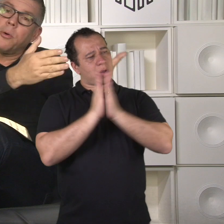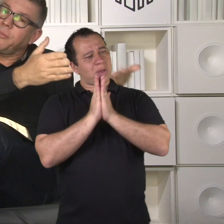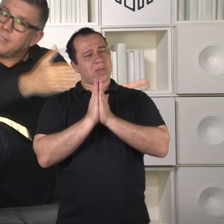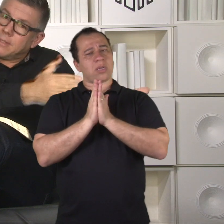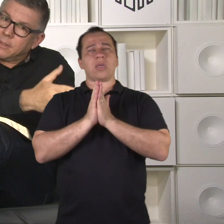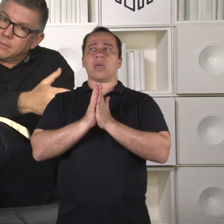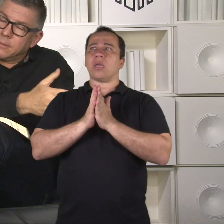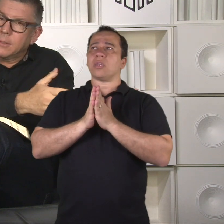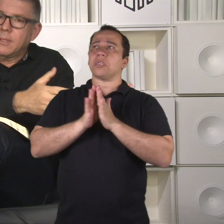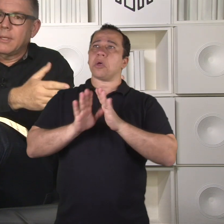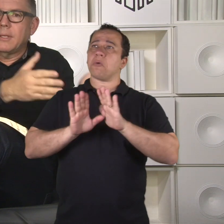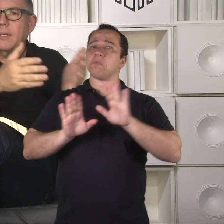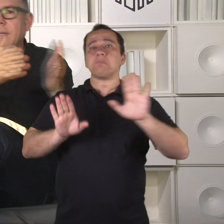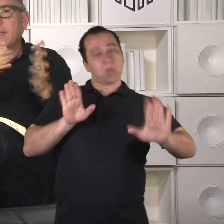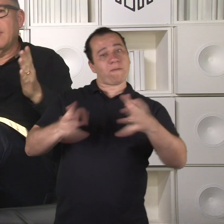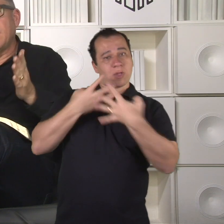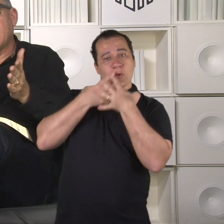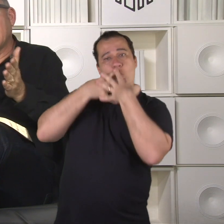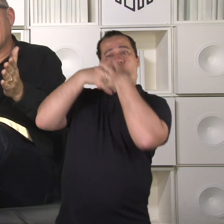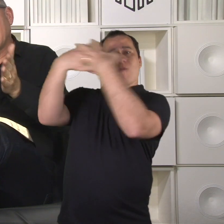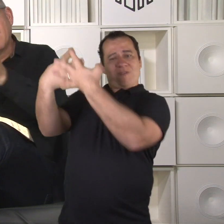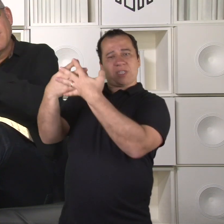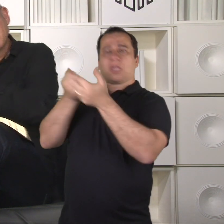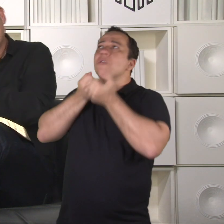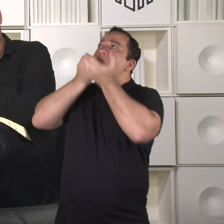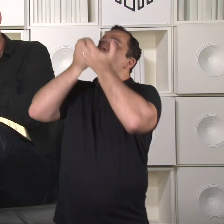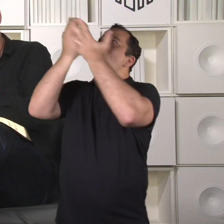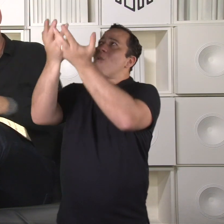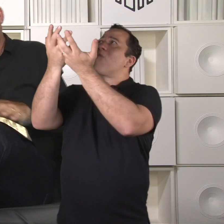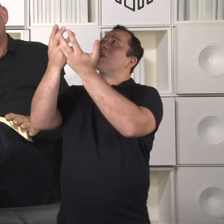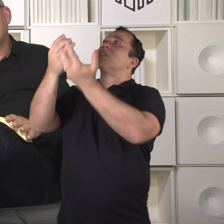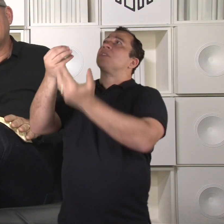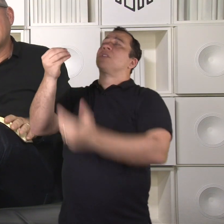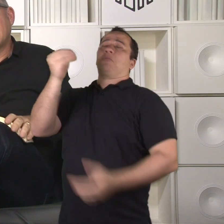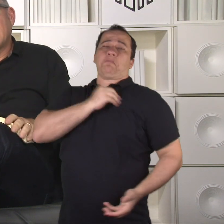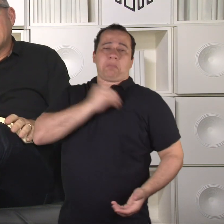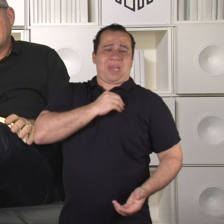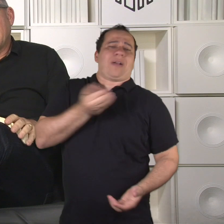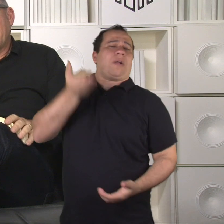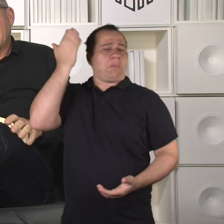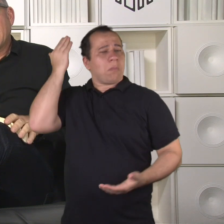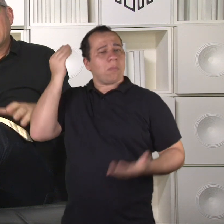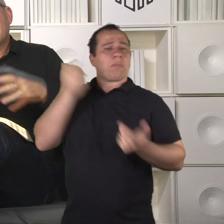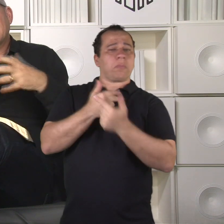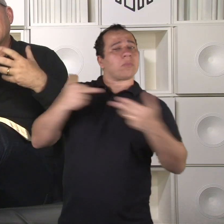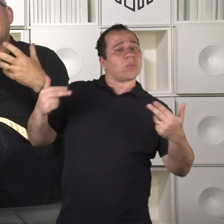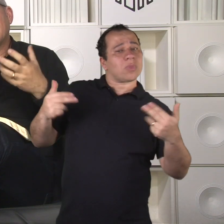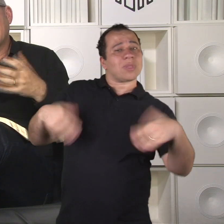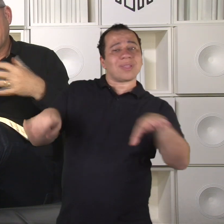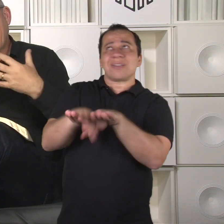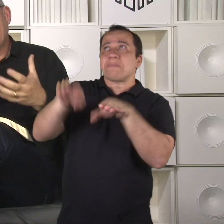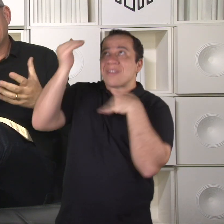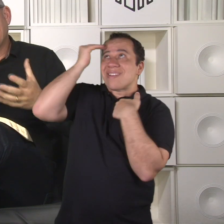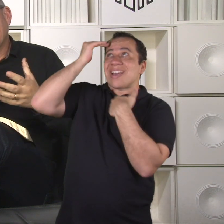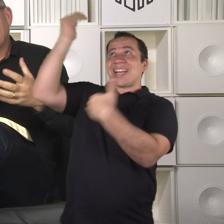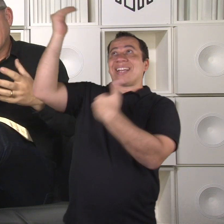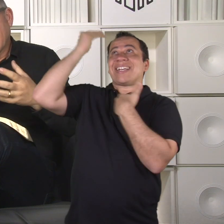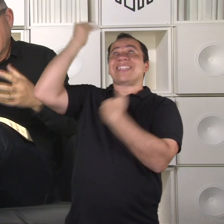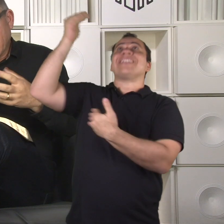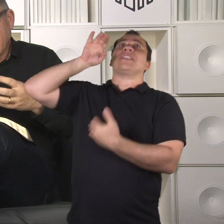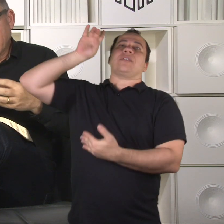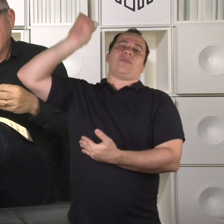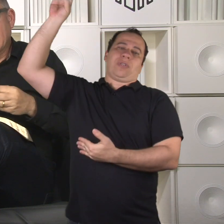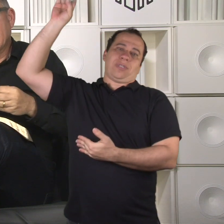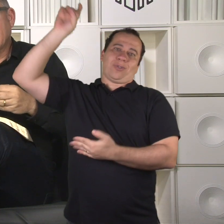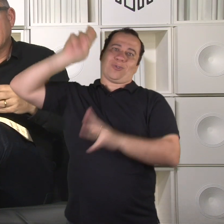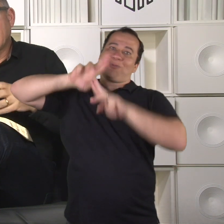oração de confissão e agradecendo a Deus o perdão e pegando essa coisa que pesa